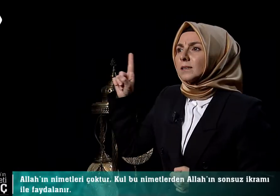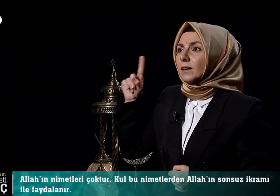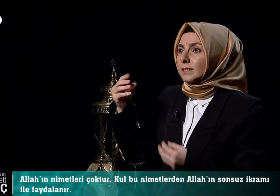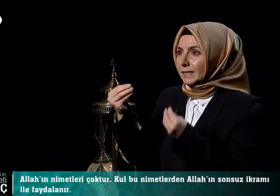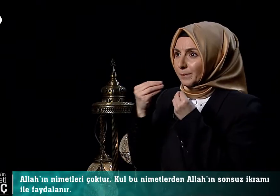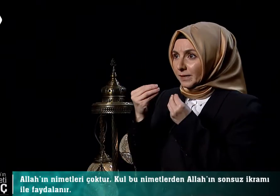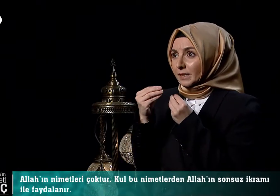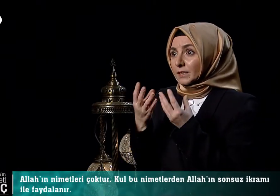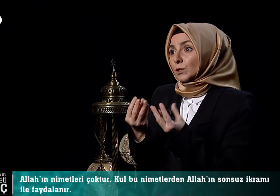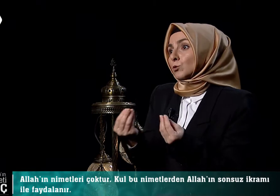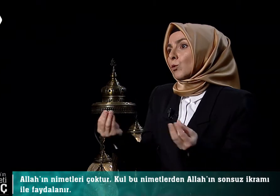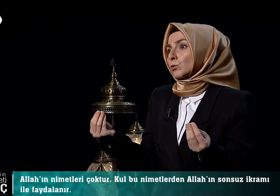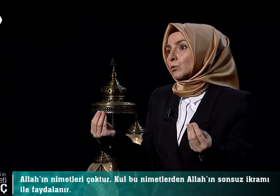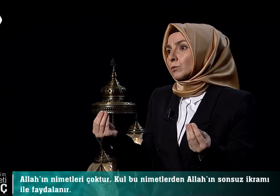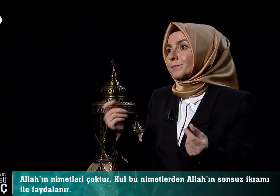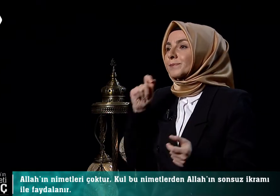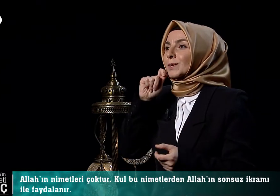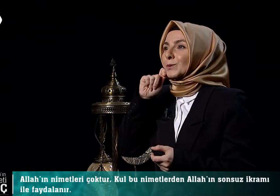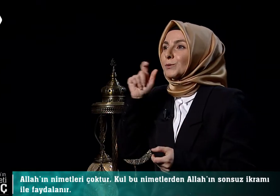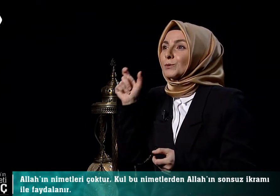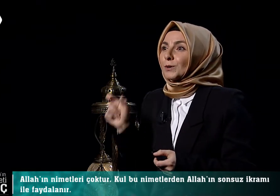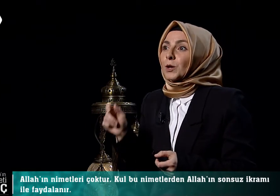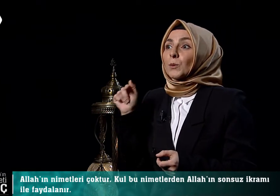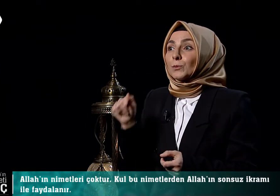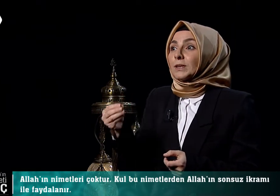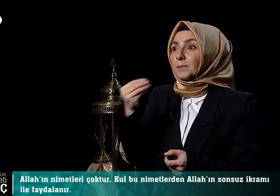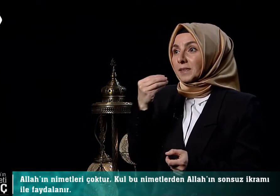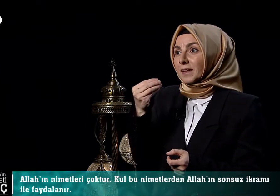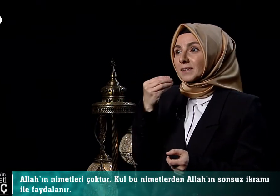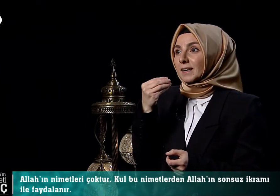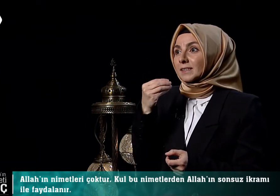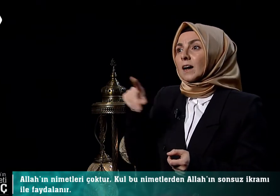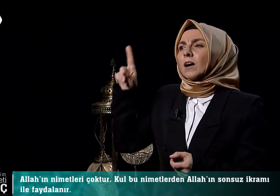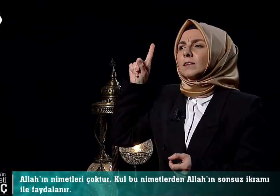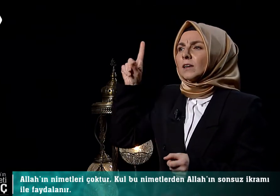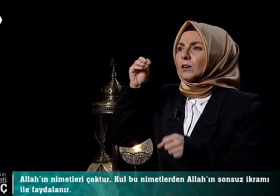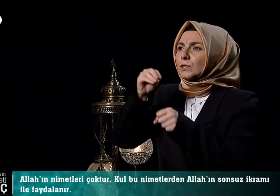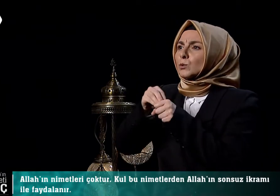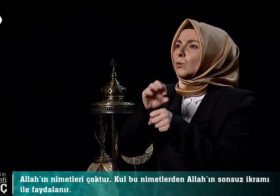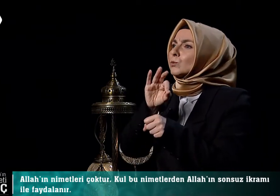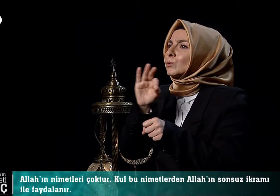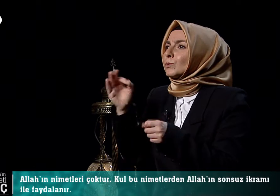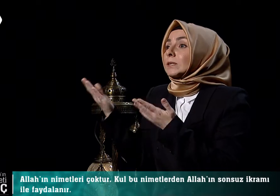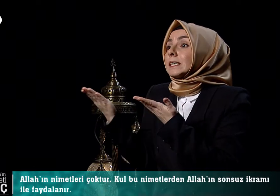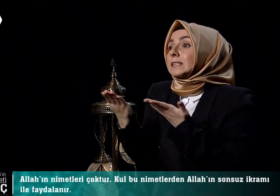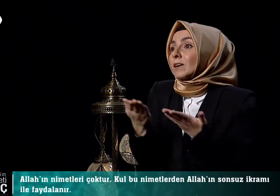Allah'ın nimetleri çoktur. Kul bu nimetlerden Allah'ın sonsuz ikramı